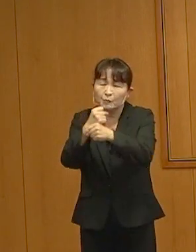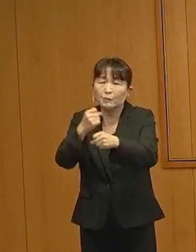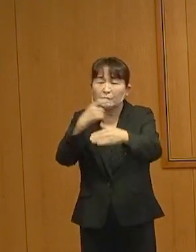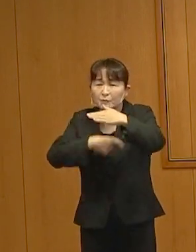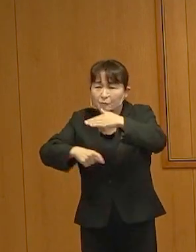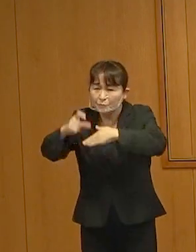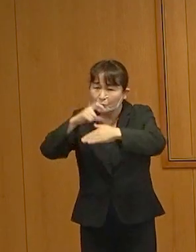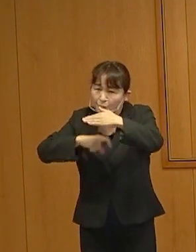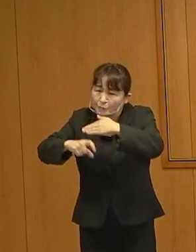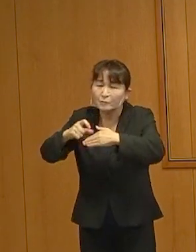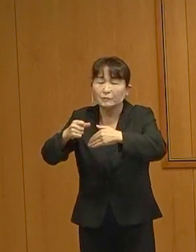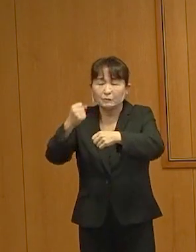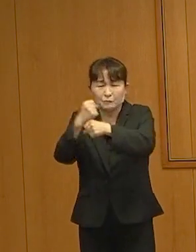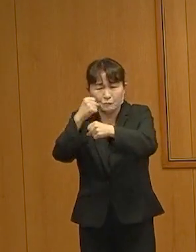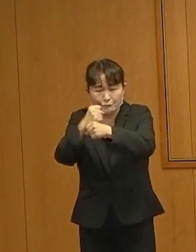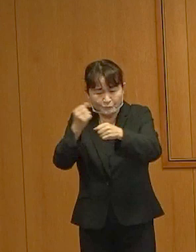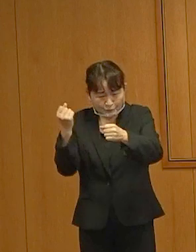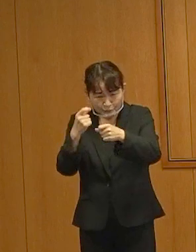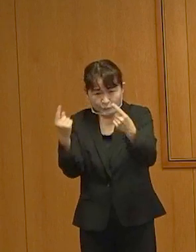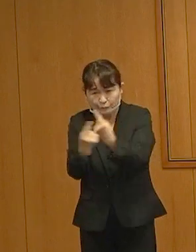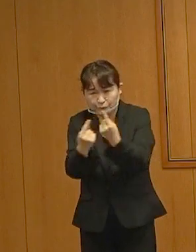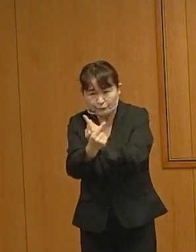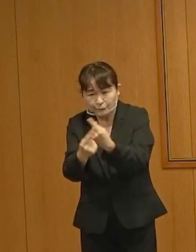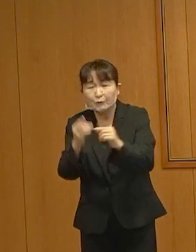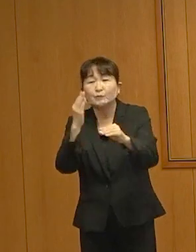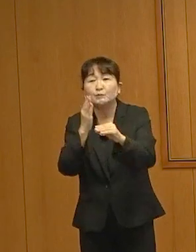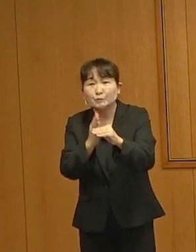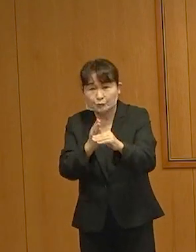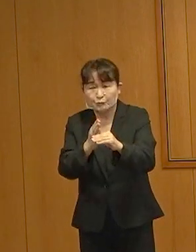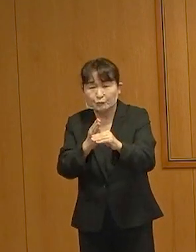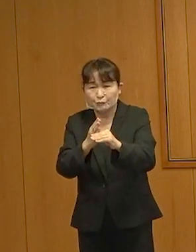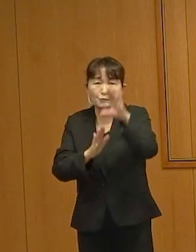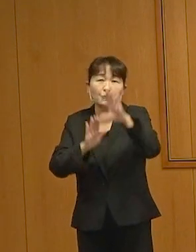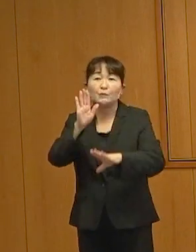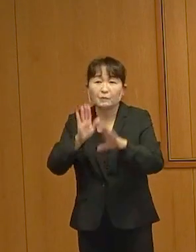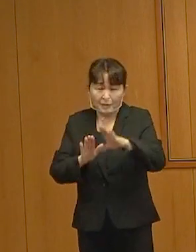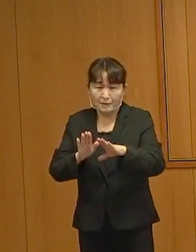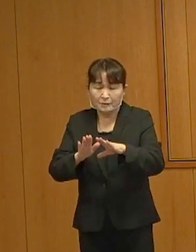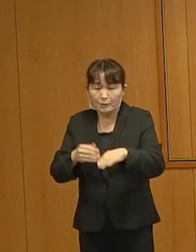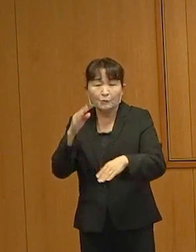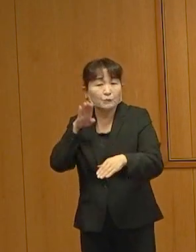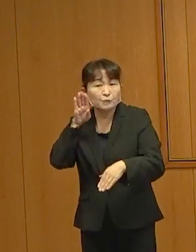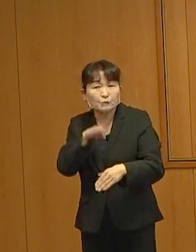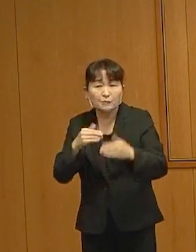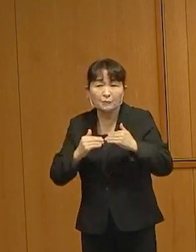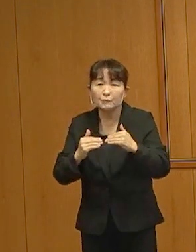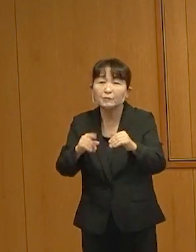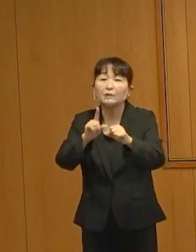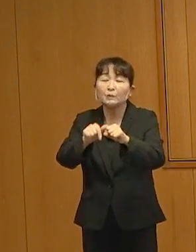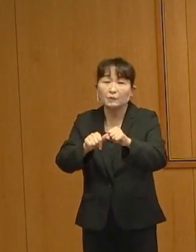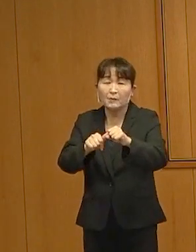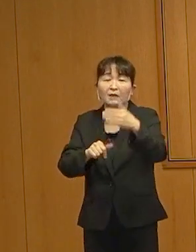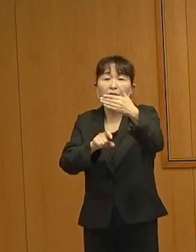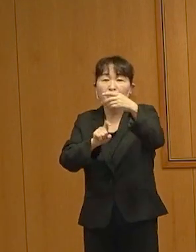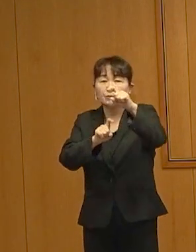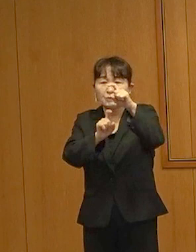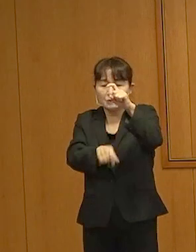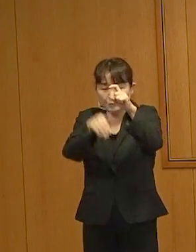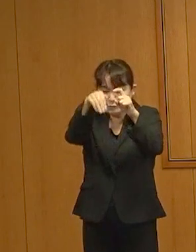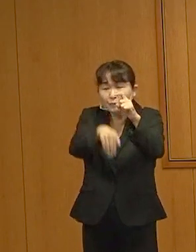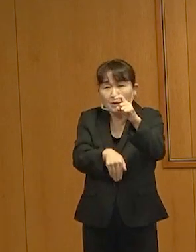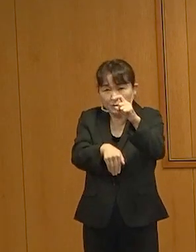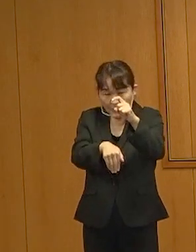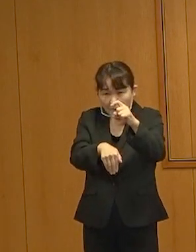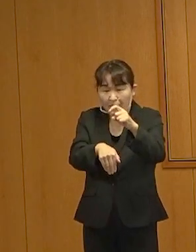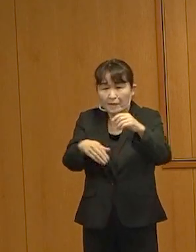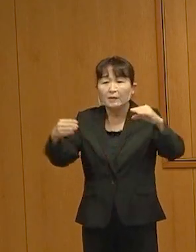ておりまして、工事が順調に進んだ場合には10月下旬に全面通行